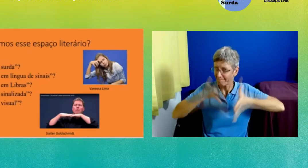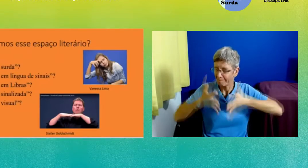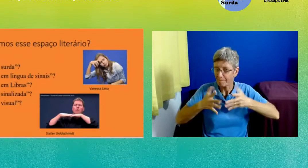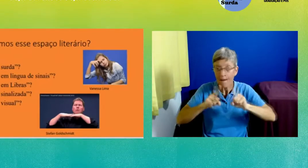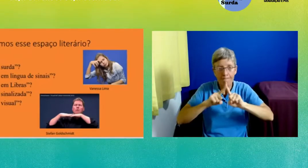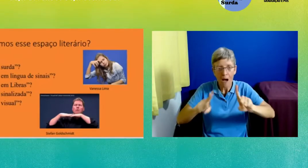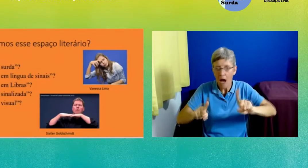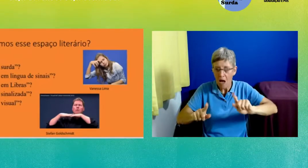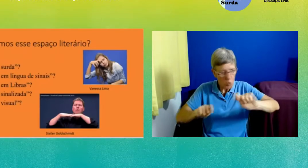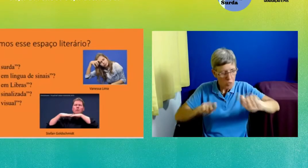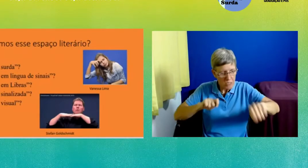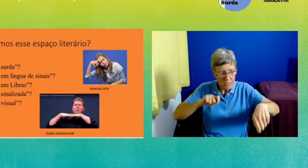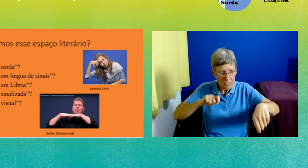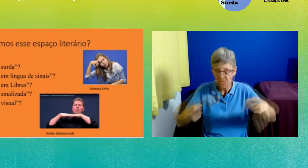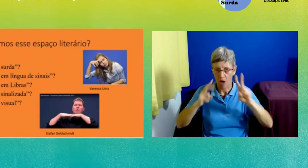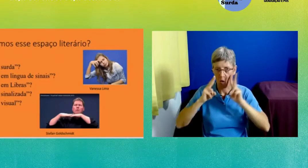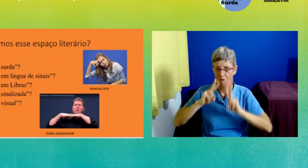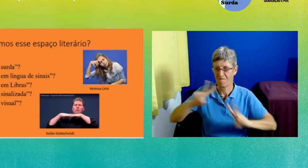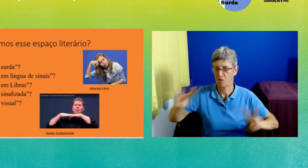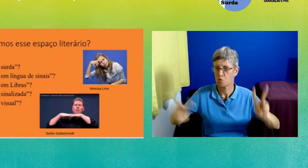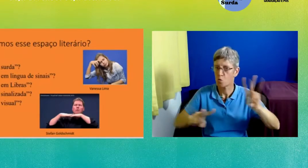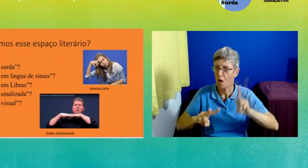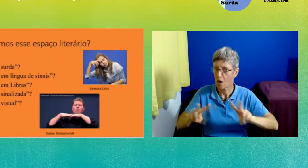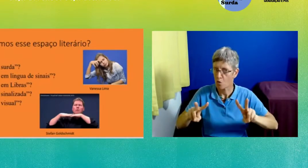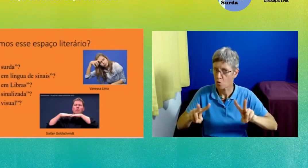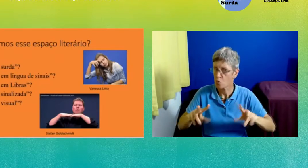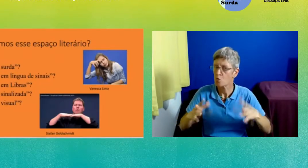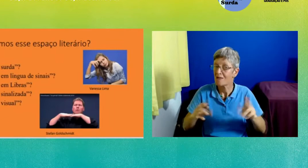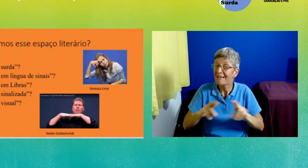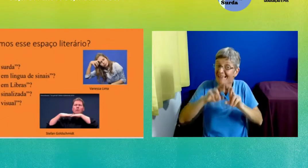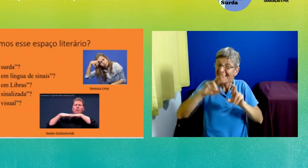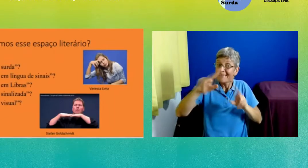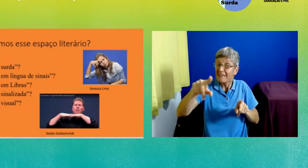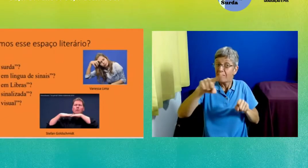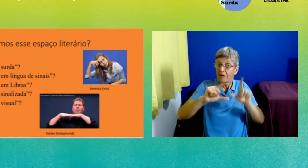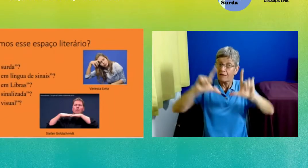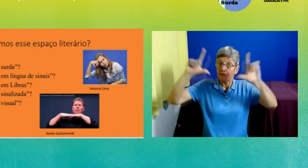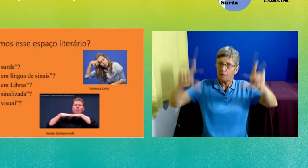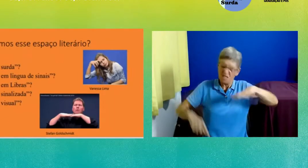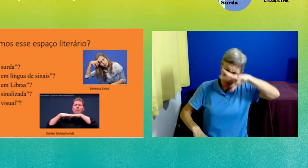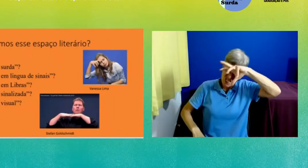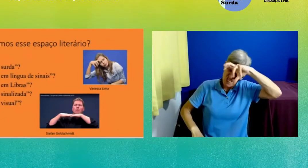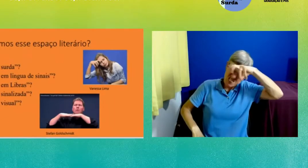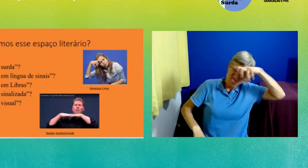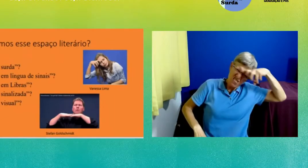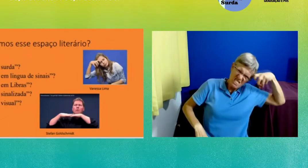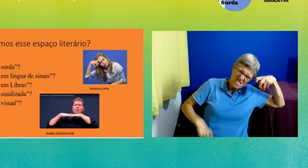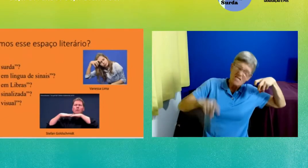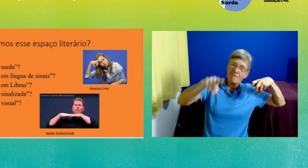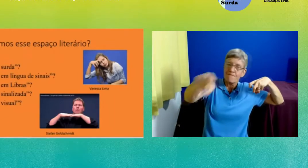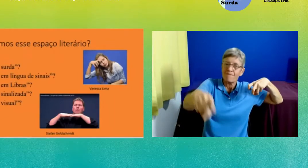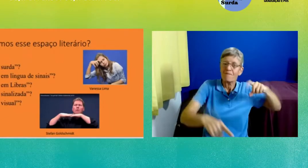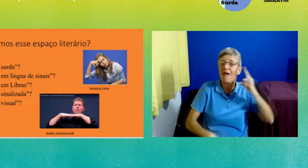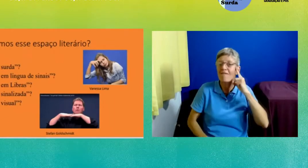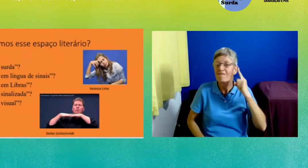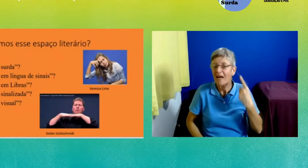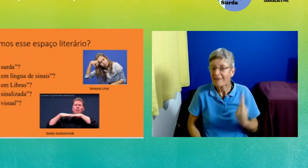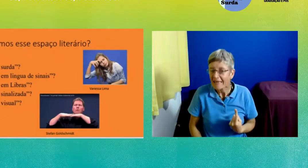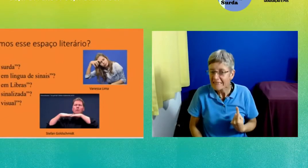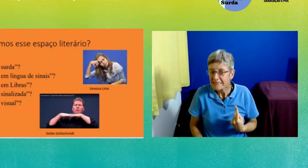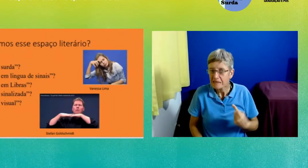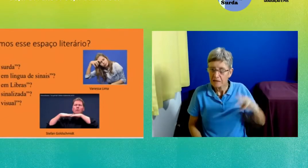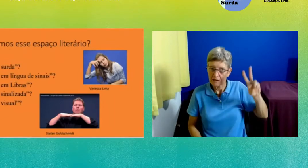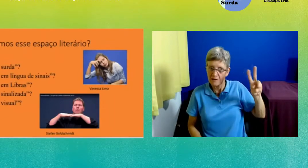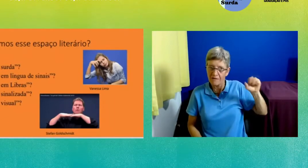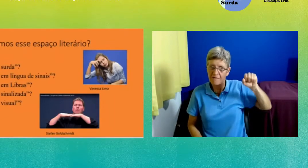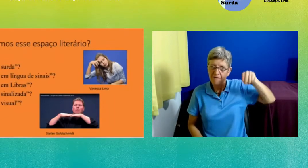A gramática da Libras, mas o sinal visual é diferente. Ele tem